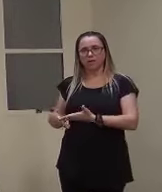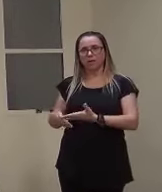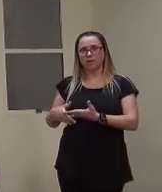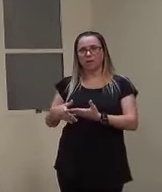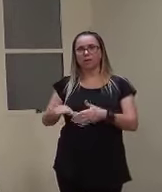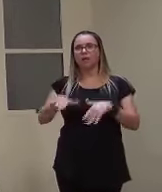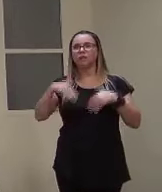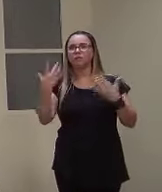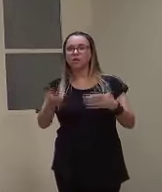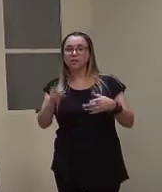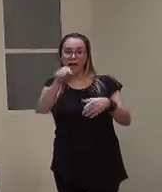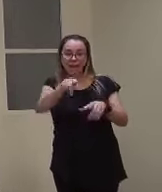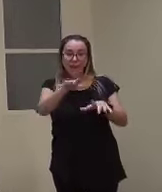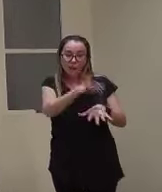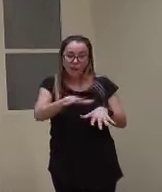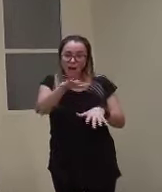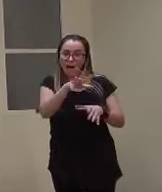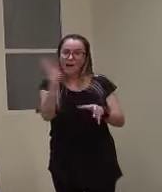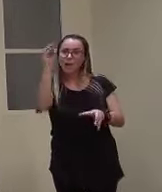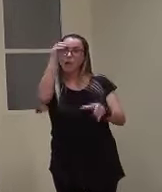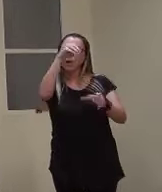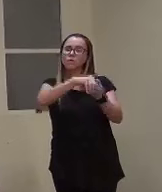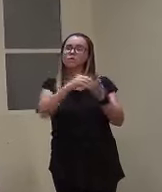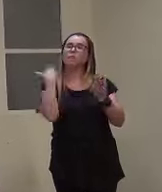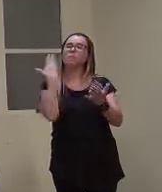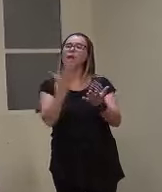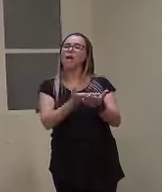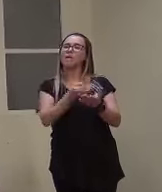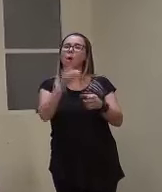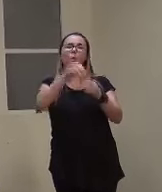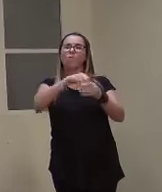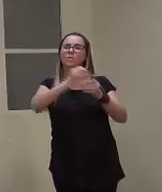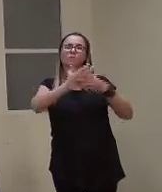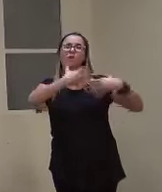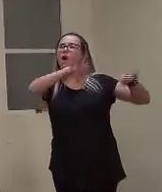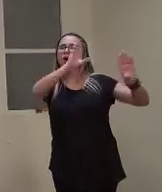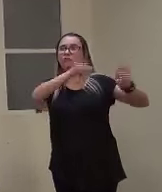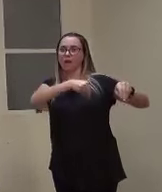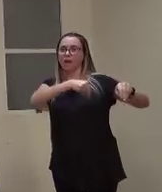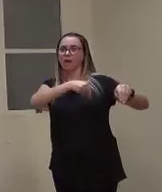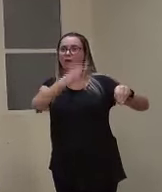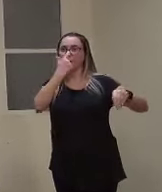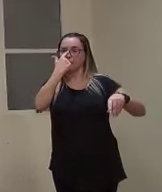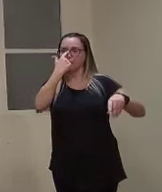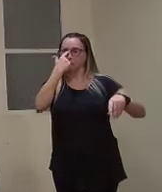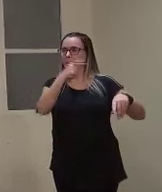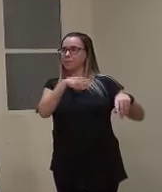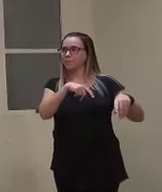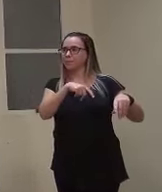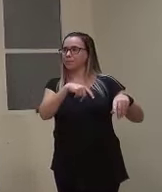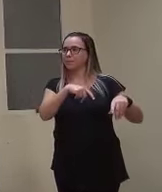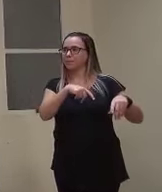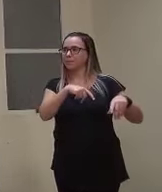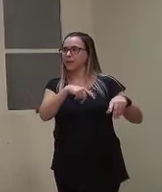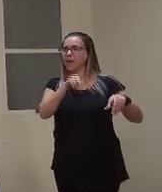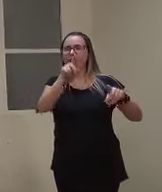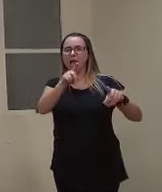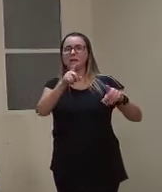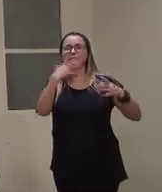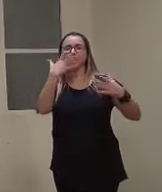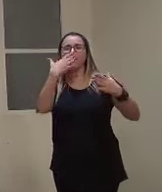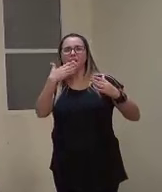allí donde la ilusión se plantea como un universal no como algo a vomitar